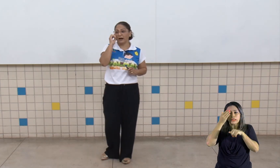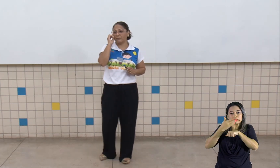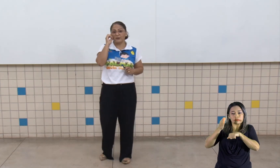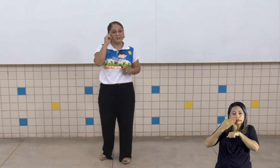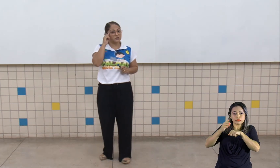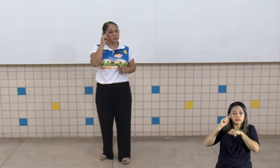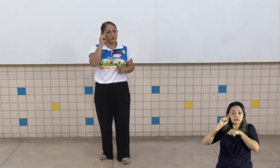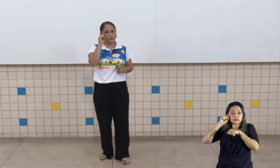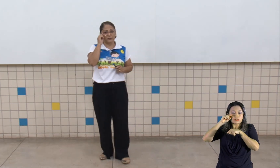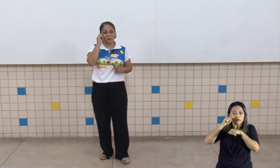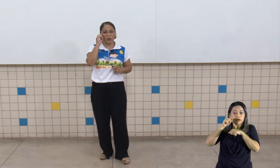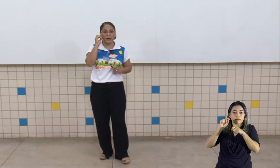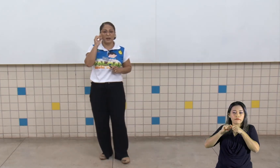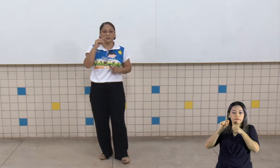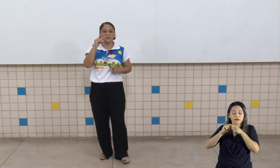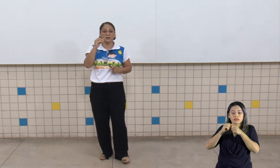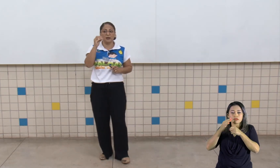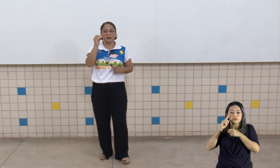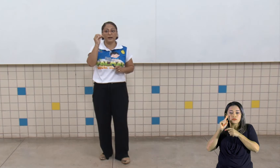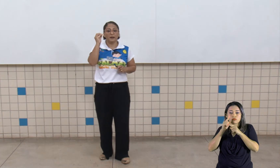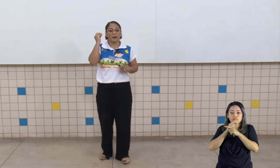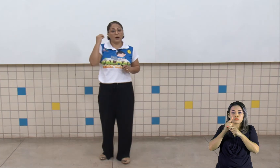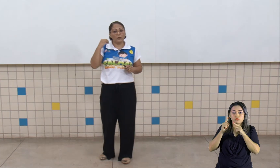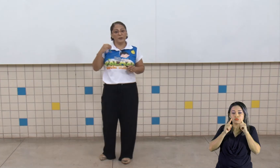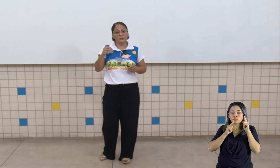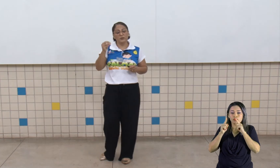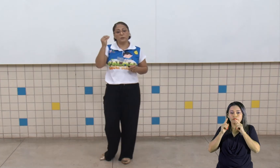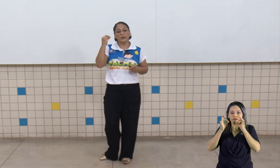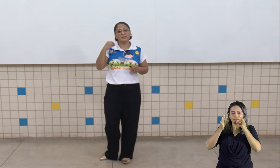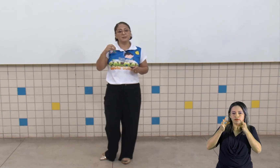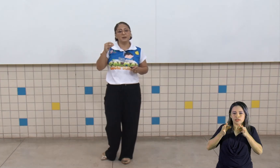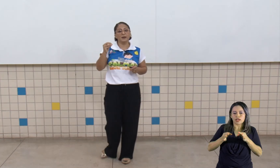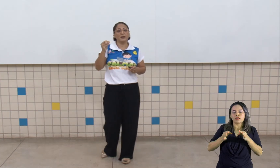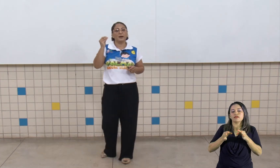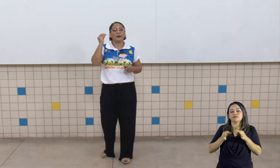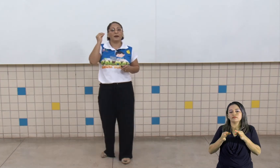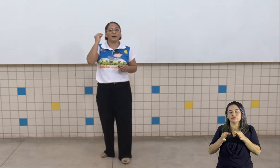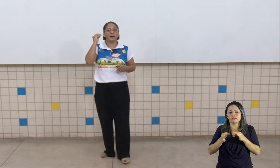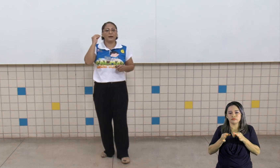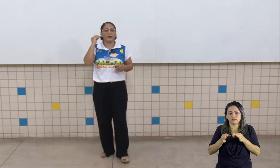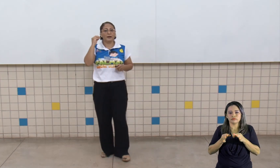nervo a fazer os movimentos corretos e ele, ao mesmo tempo, ele se